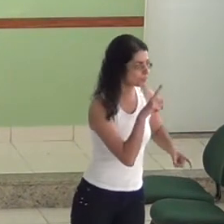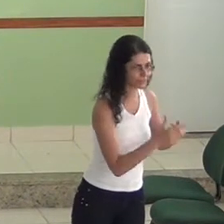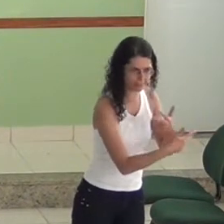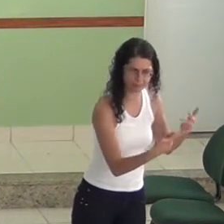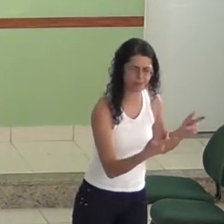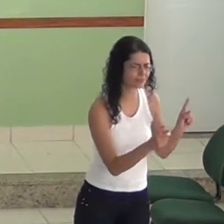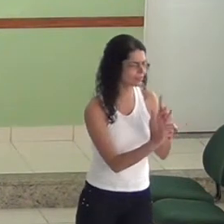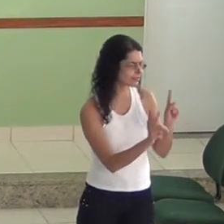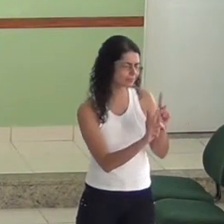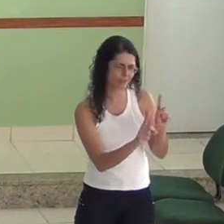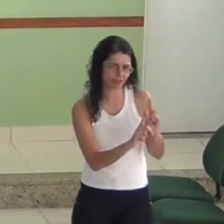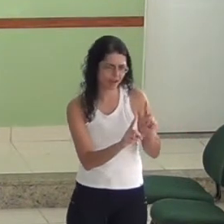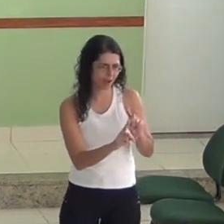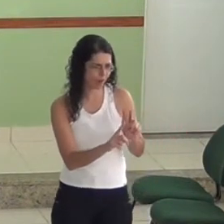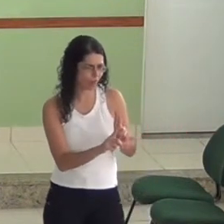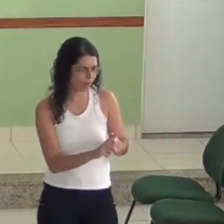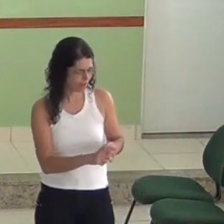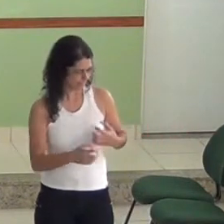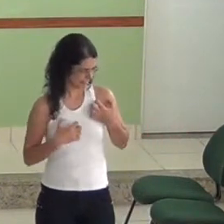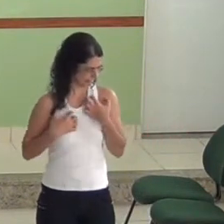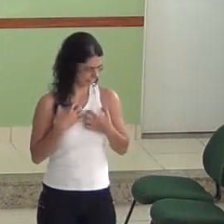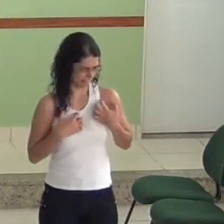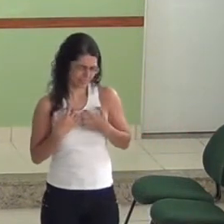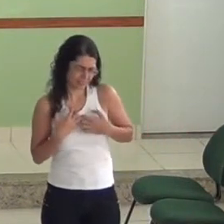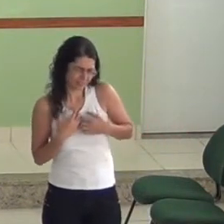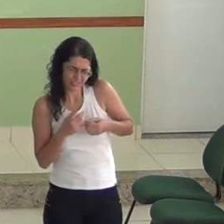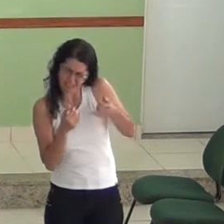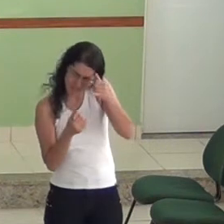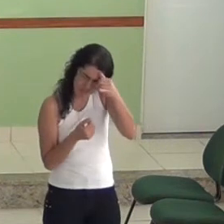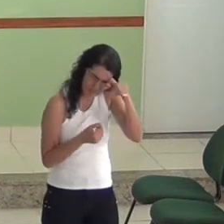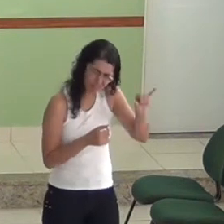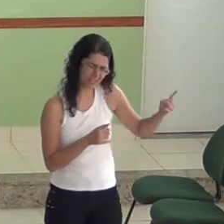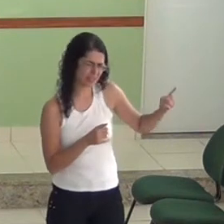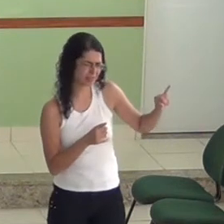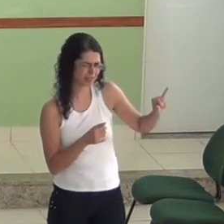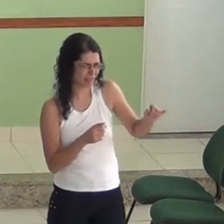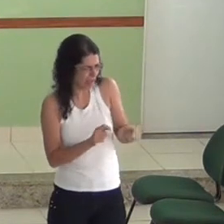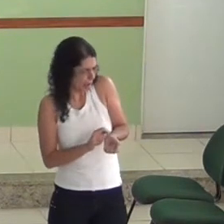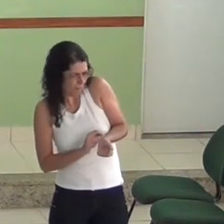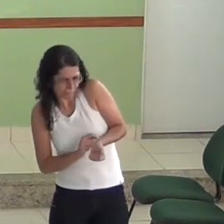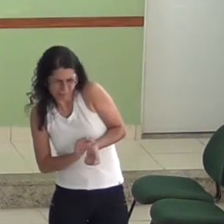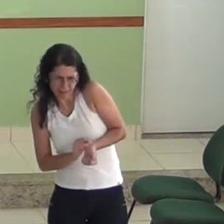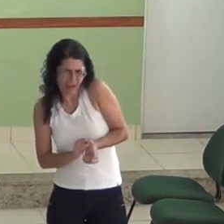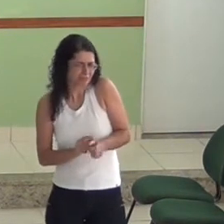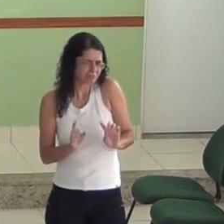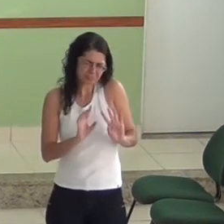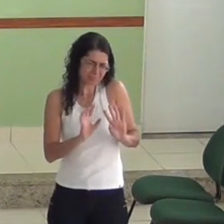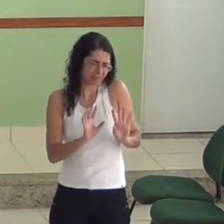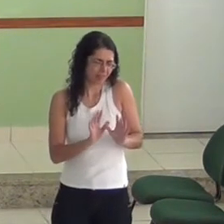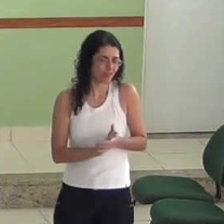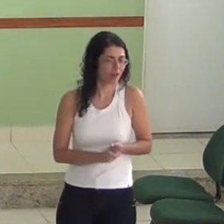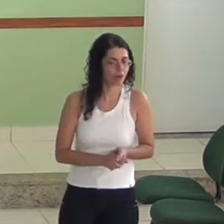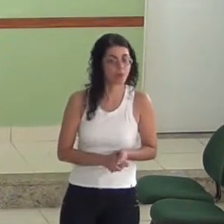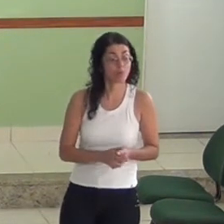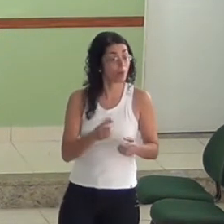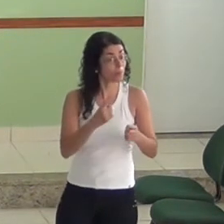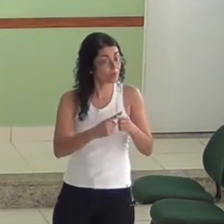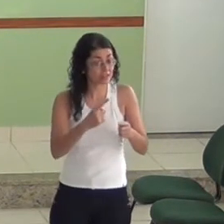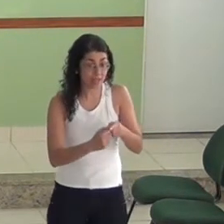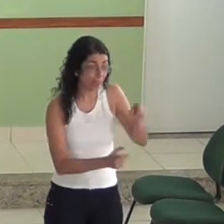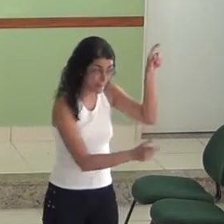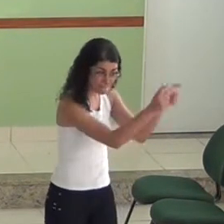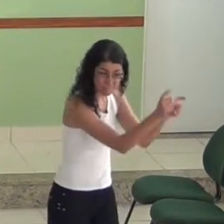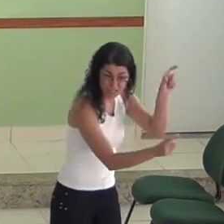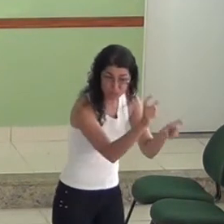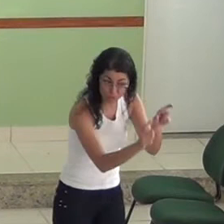Evite a ira e rejeite a fúria. Não se irrite, isso só leva ao mal. Pois os maus